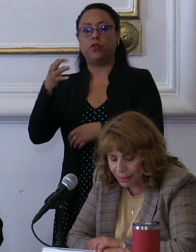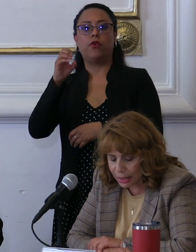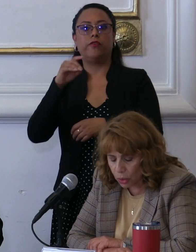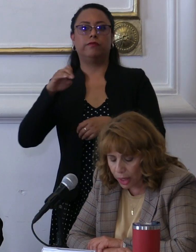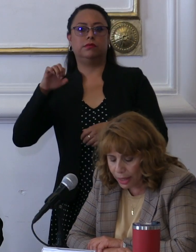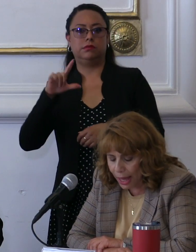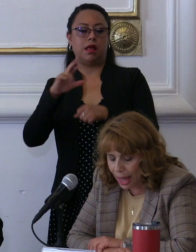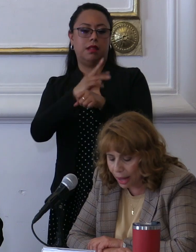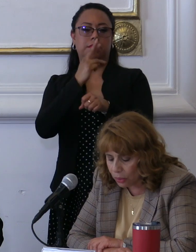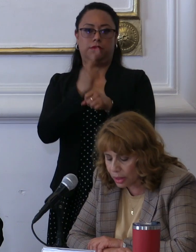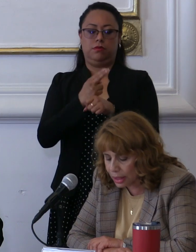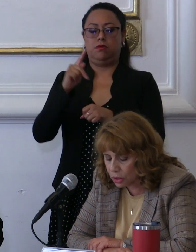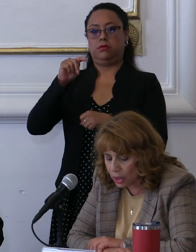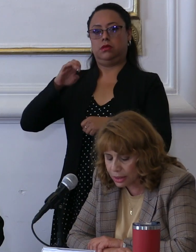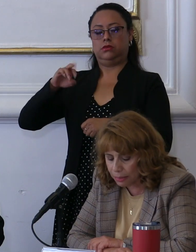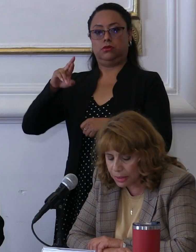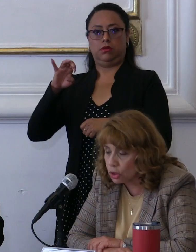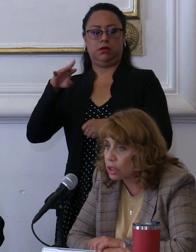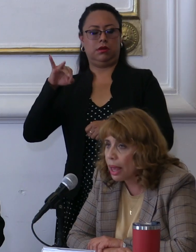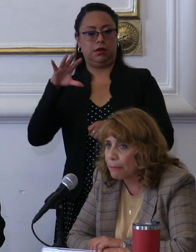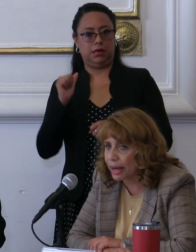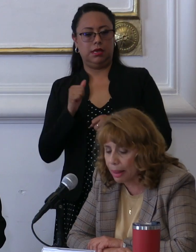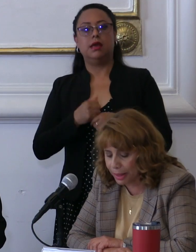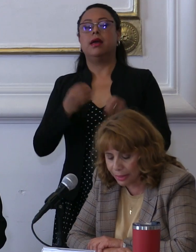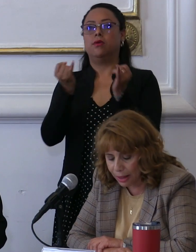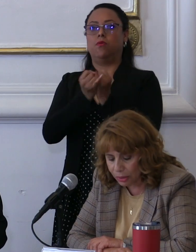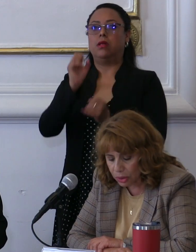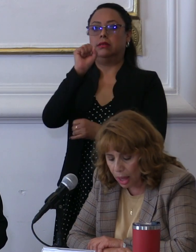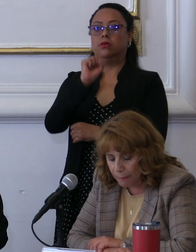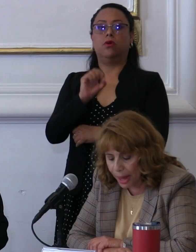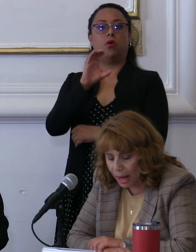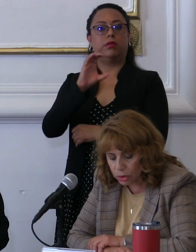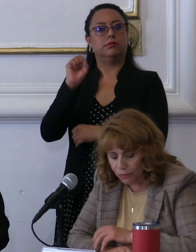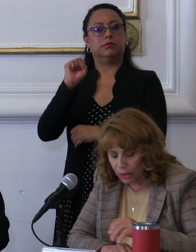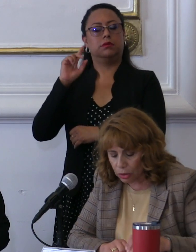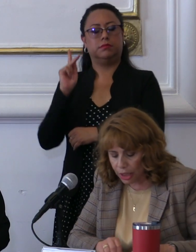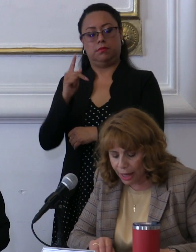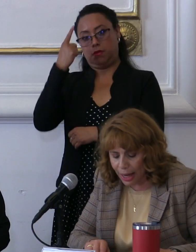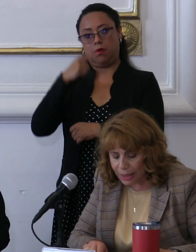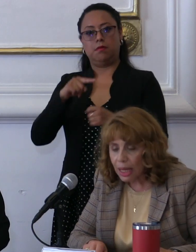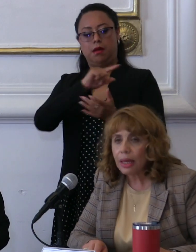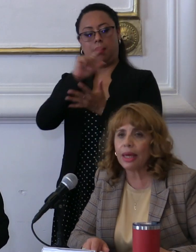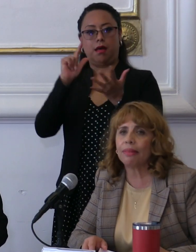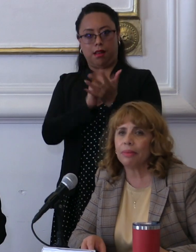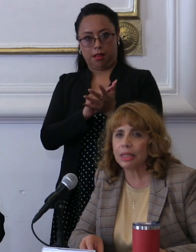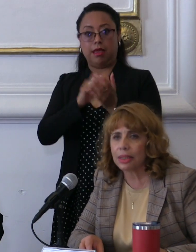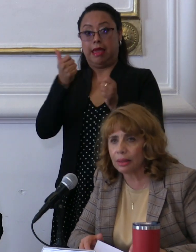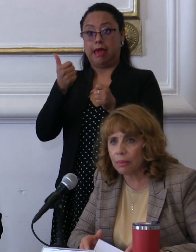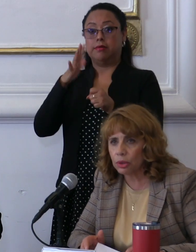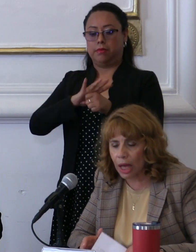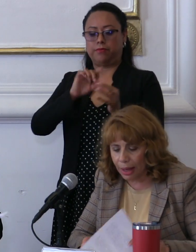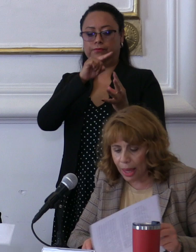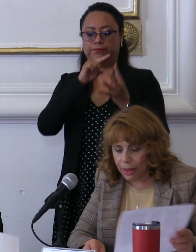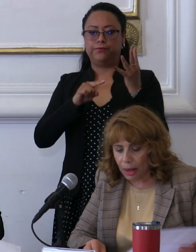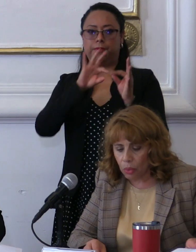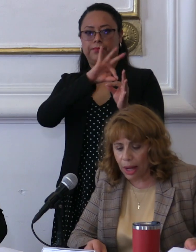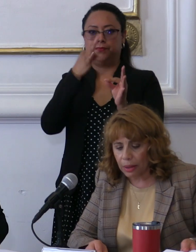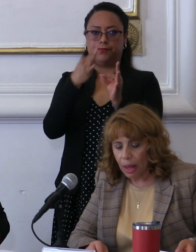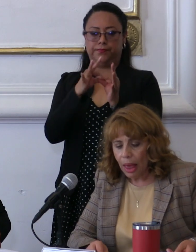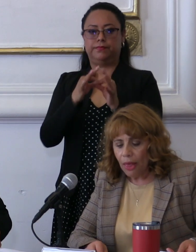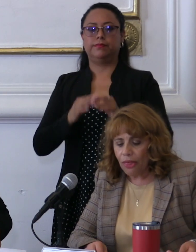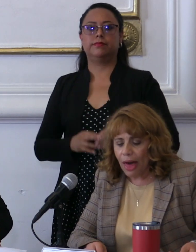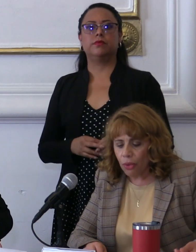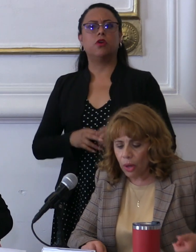a la Tesorería y a la Coordinación de Servicios Parlamentarios para los efectos legales y administrativos a que haya